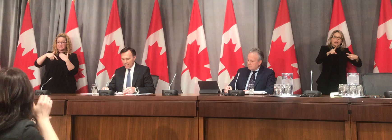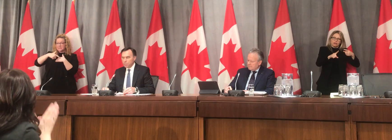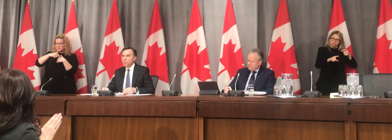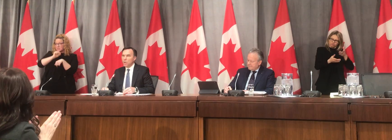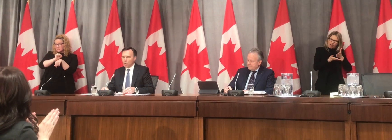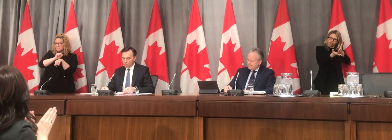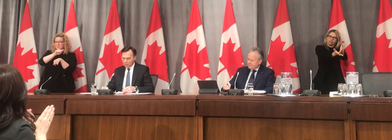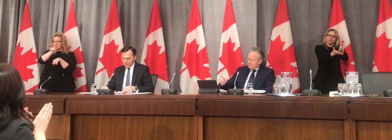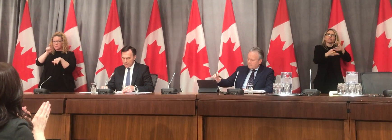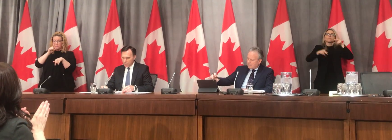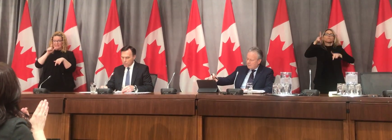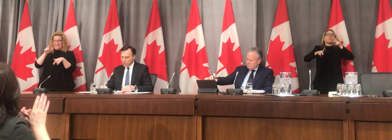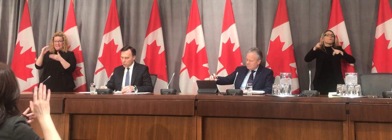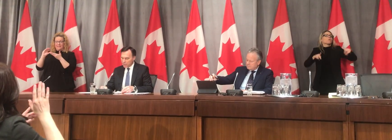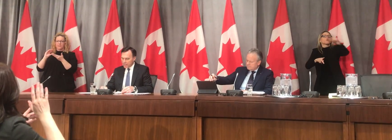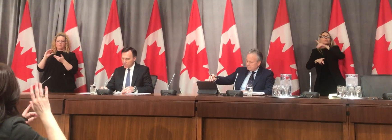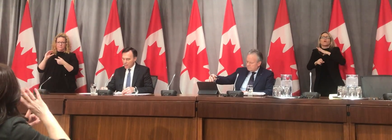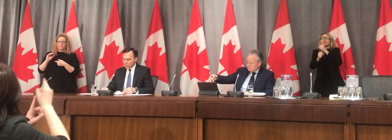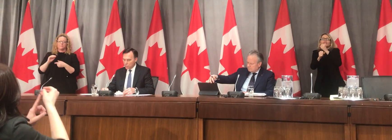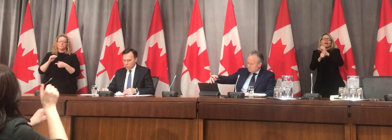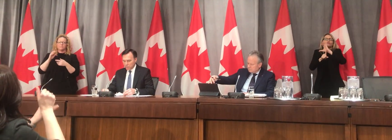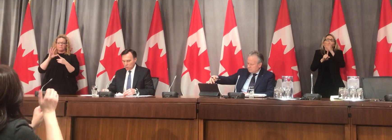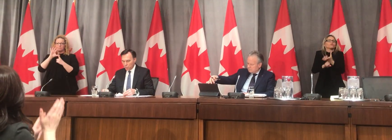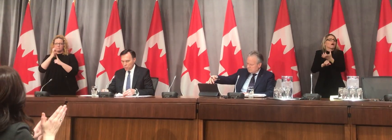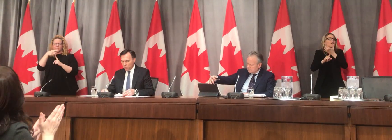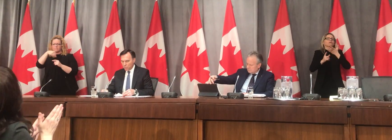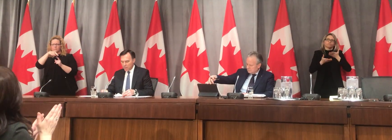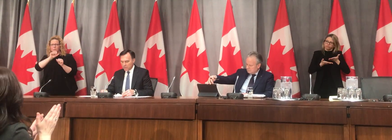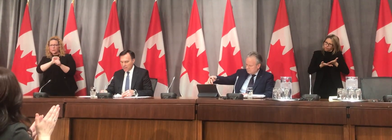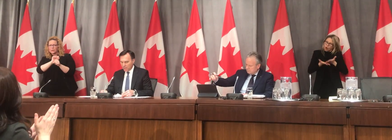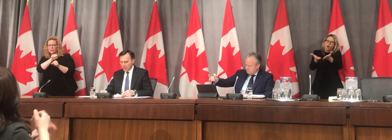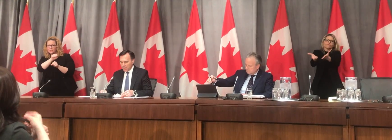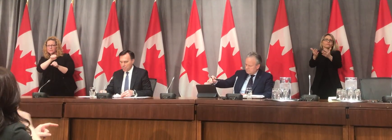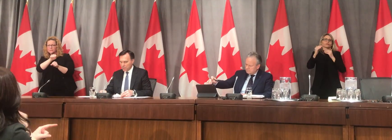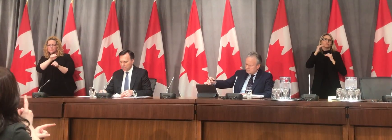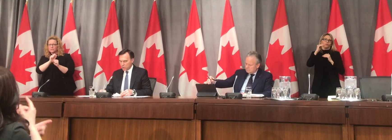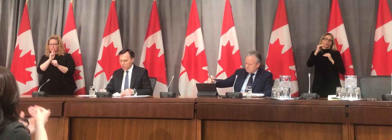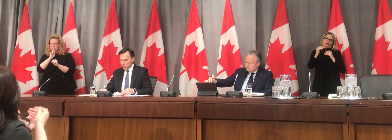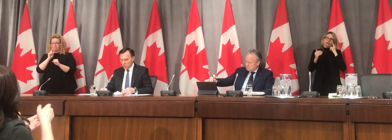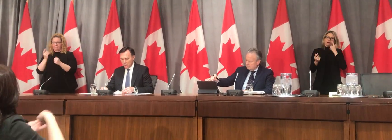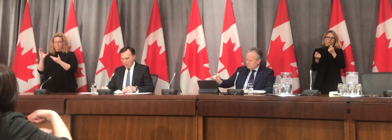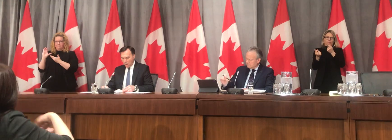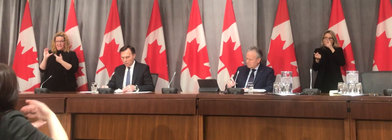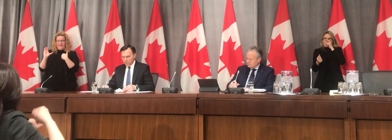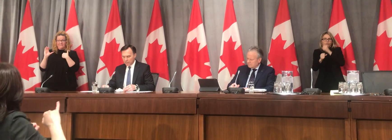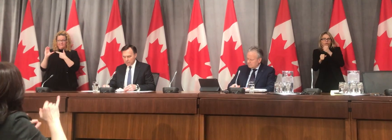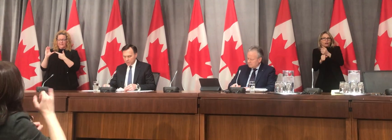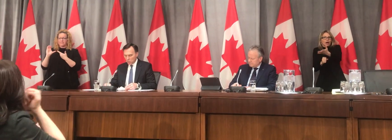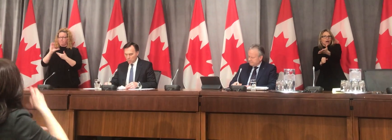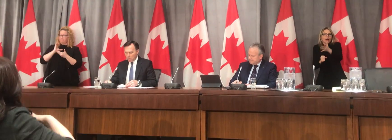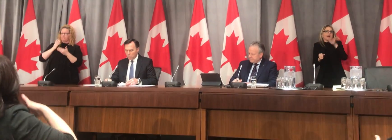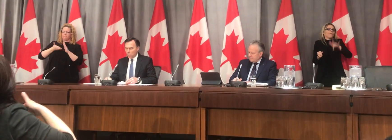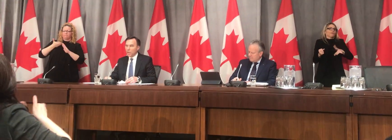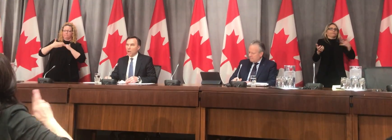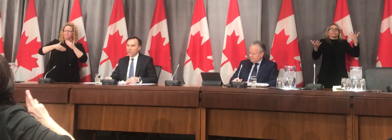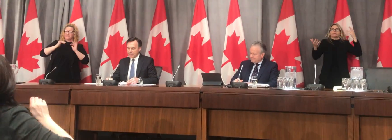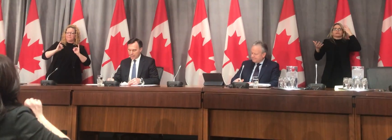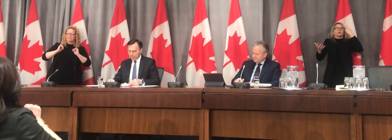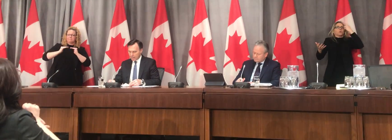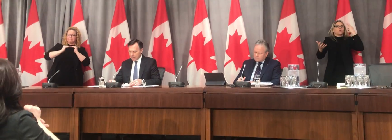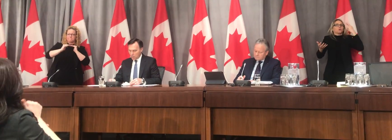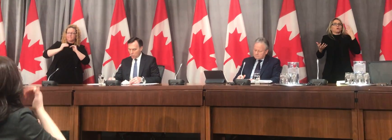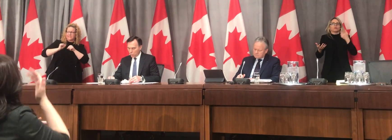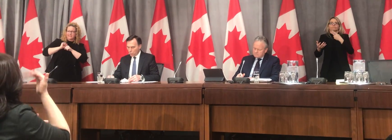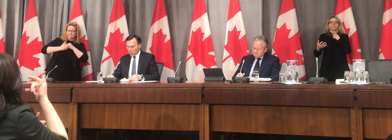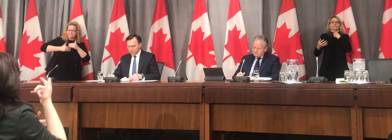culturels et plus encore, une sécurité de revenus s'ils ne peuvent pas travailler parce qu'ils sont en isolement ou en